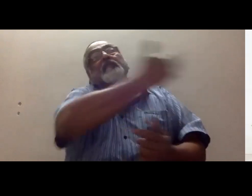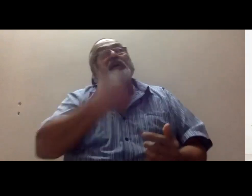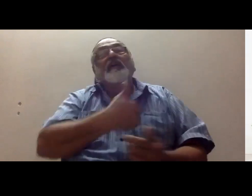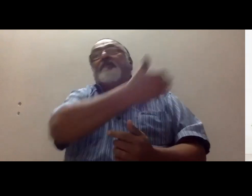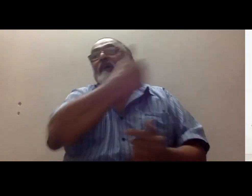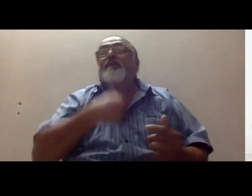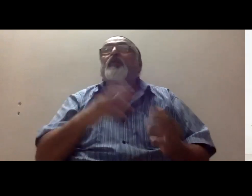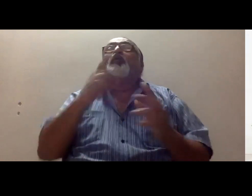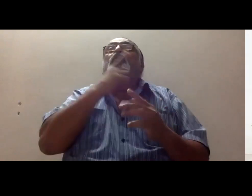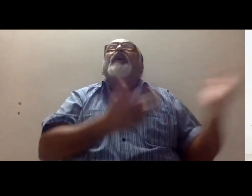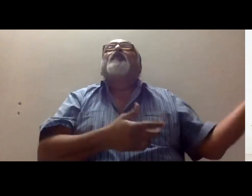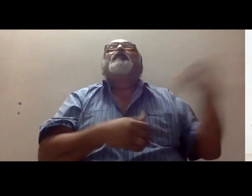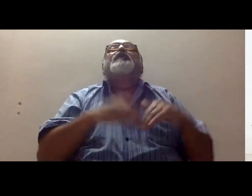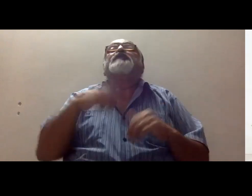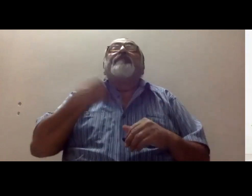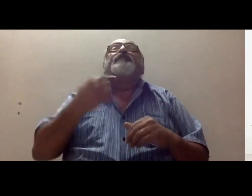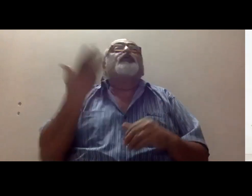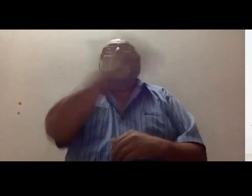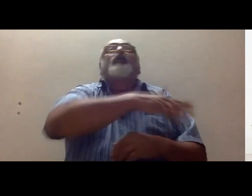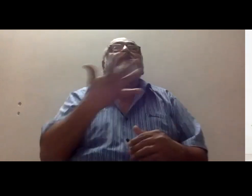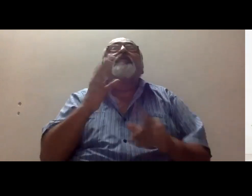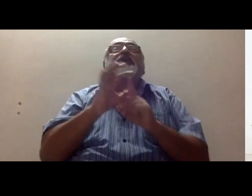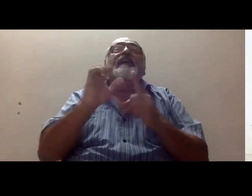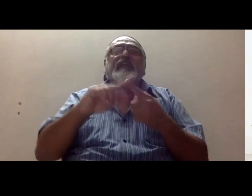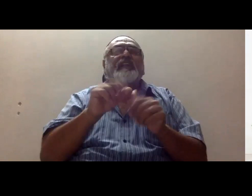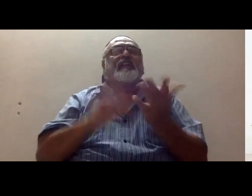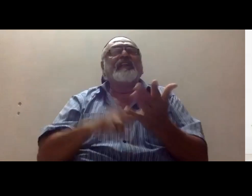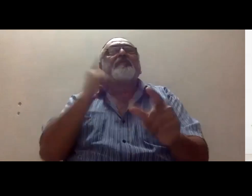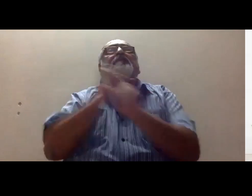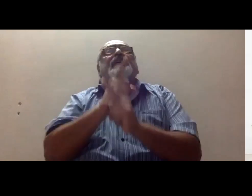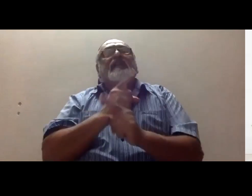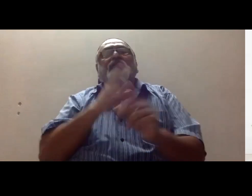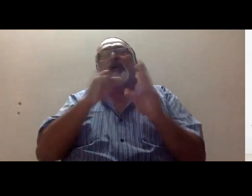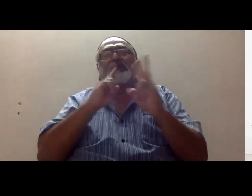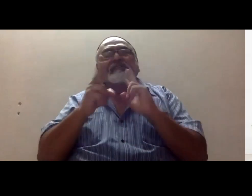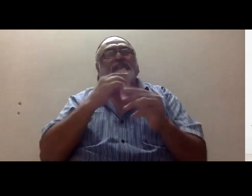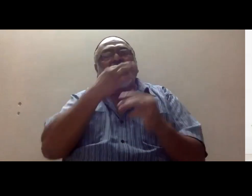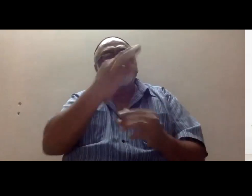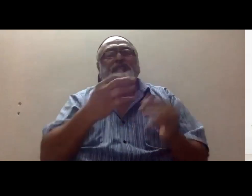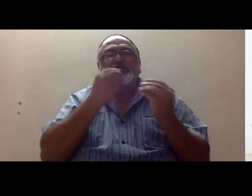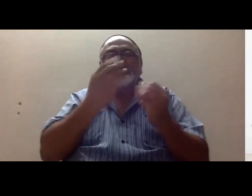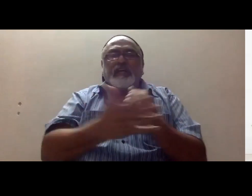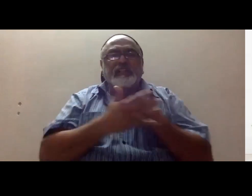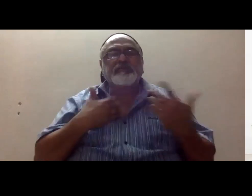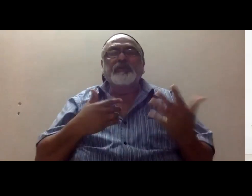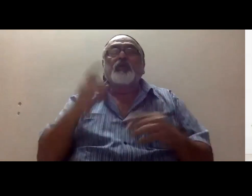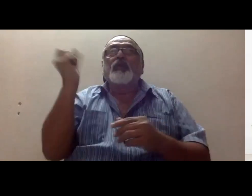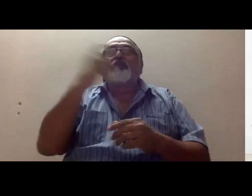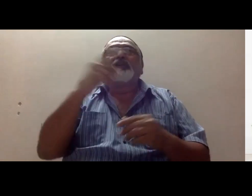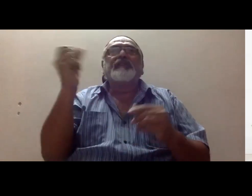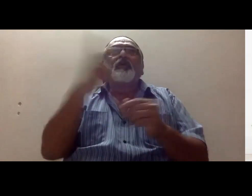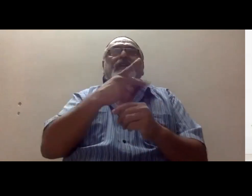जाओगे। तो डीन के पास बात किए और यू वॉन्ट बिलीव, हमने पूरा कुछ एक महीना या डेढ़ महीने का